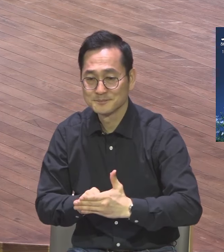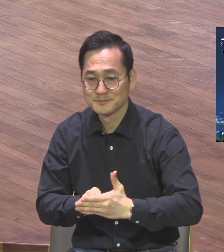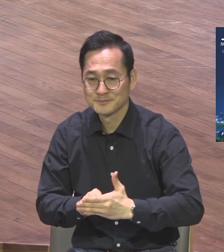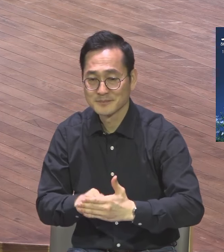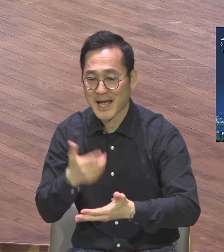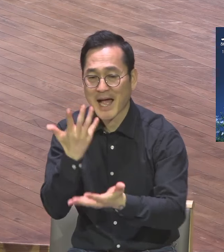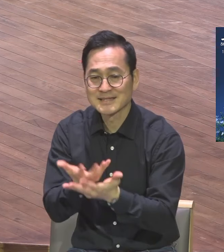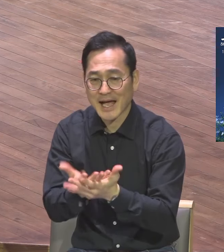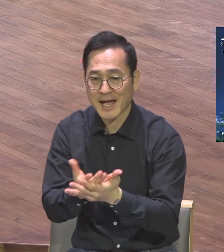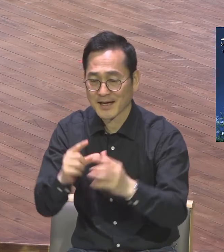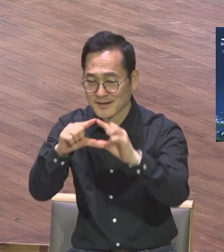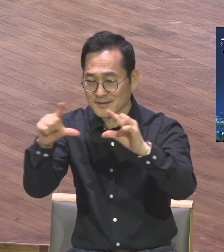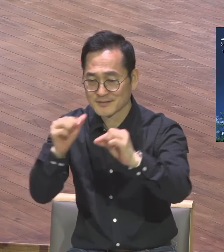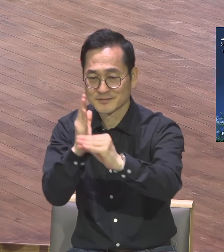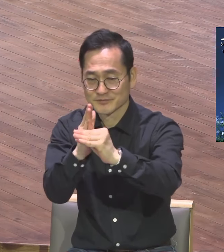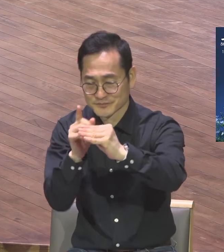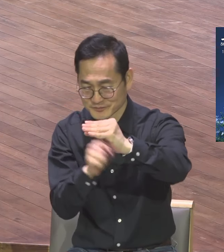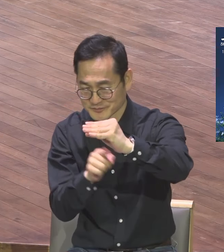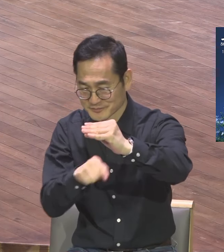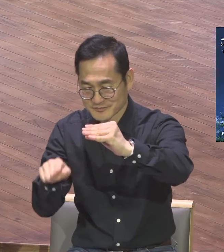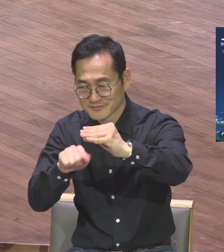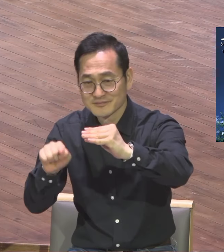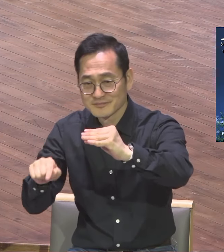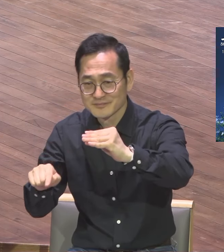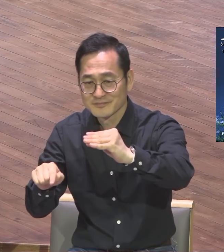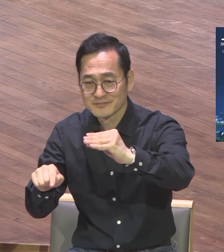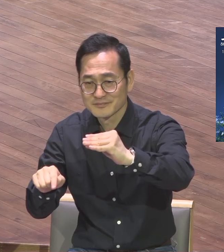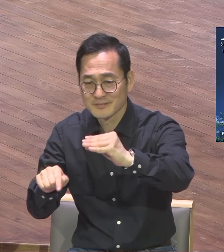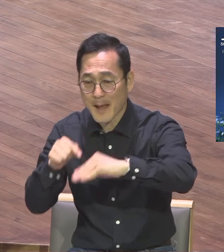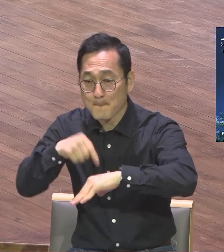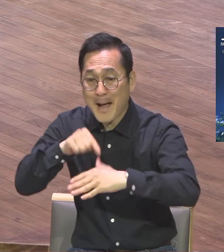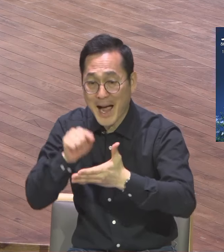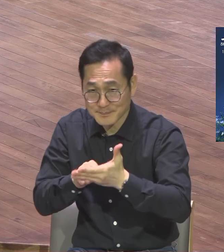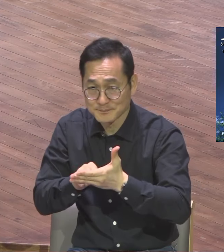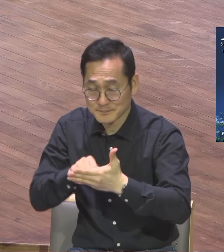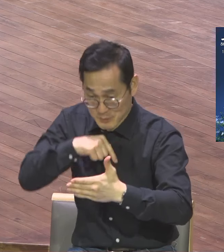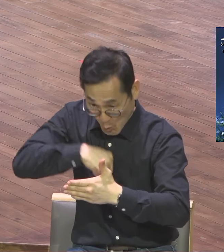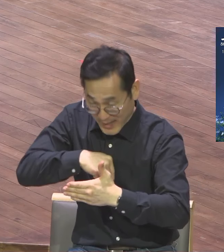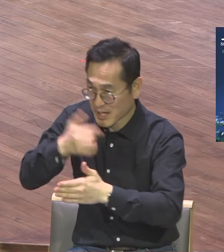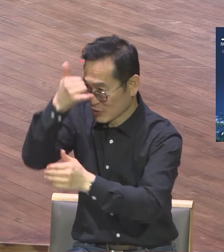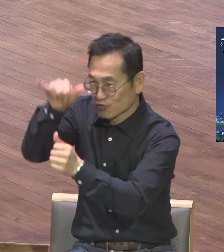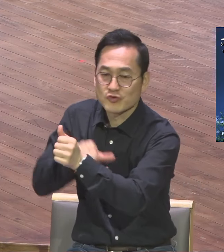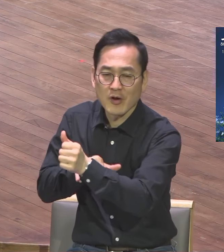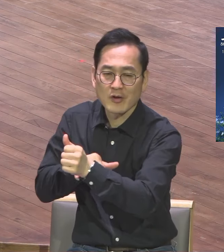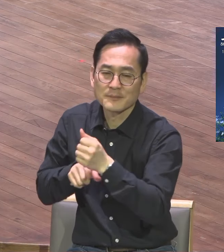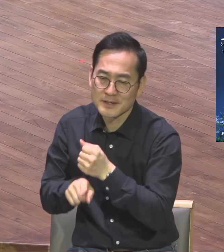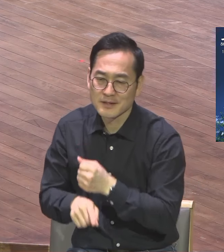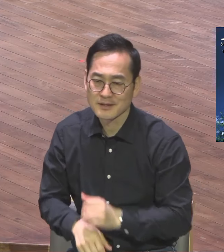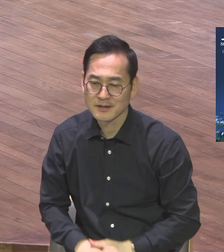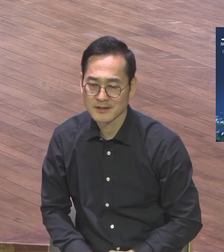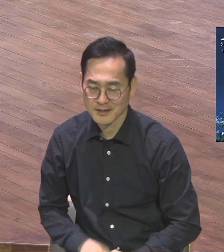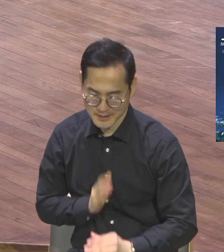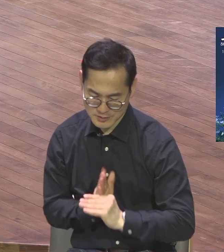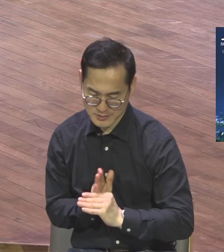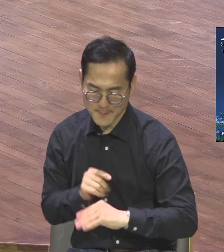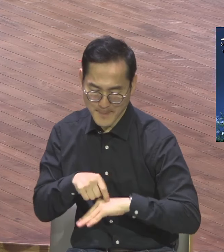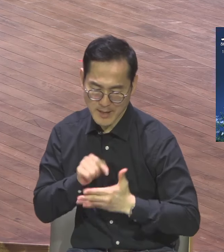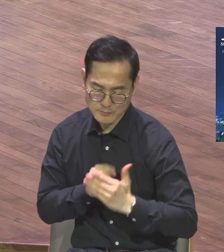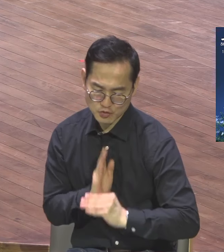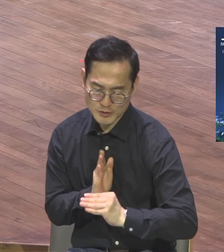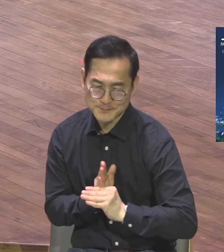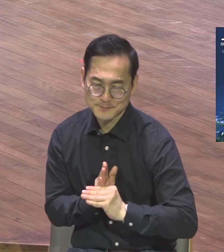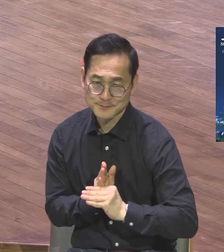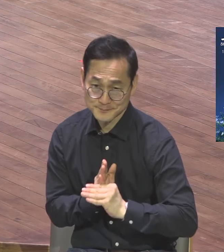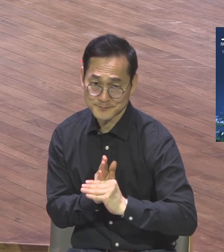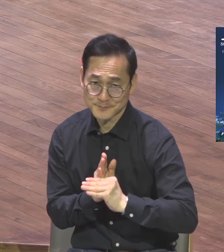들어있어요. 마음 중심이 발라요. 마음 중심이. 마음이 충성이에요. 마음이. 마음이 어떤